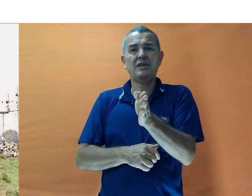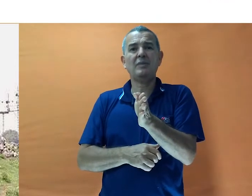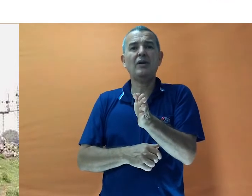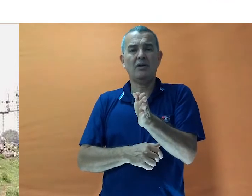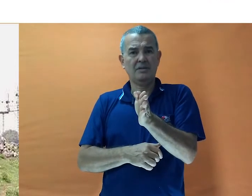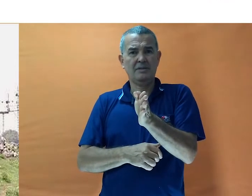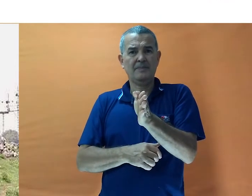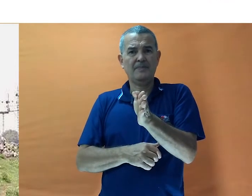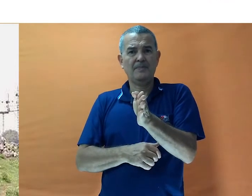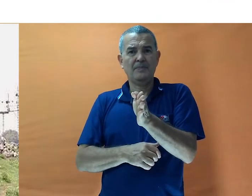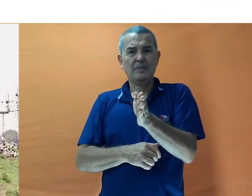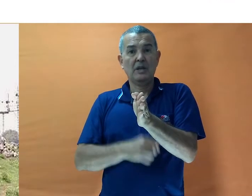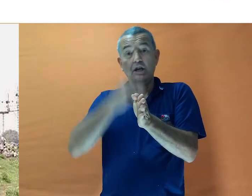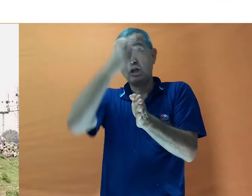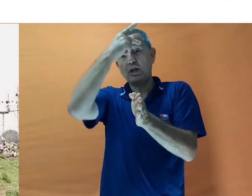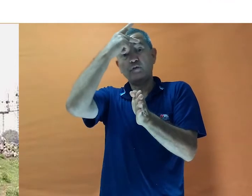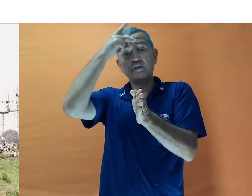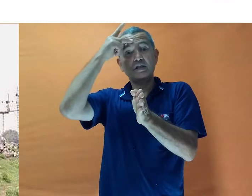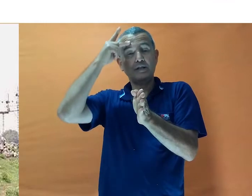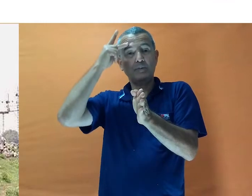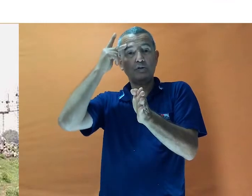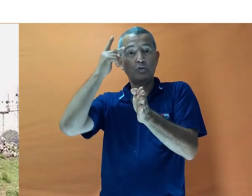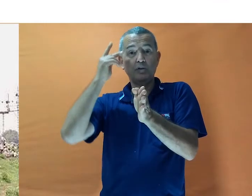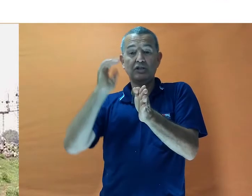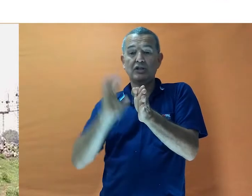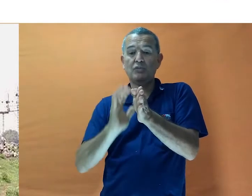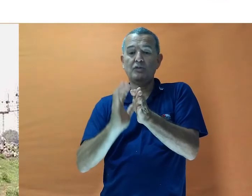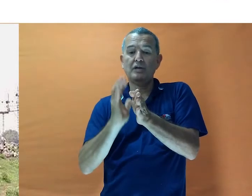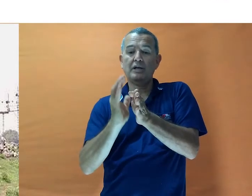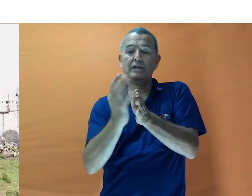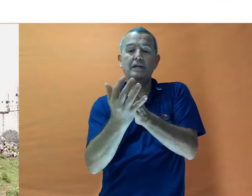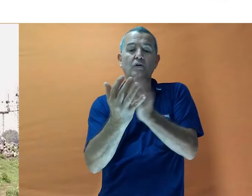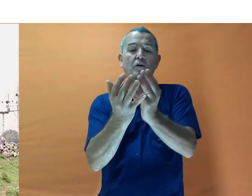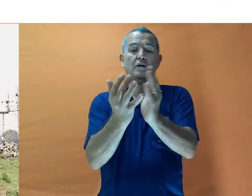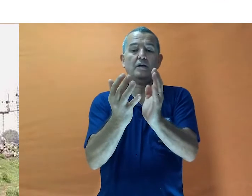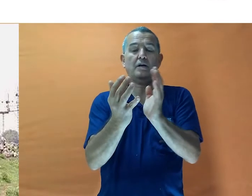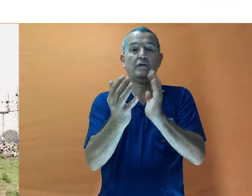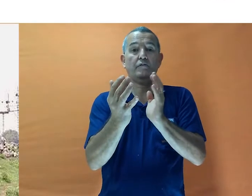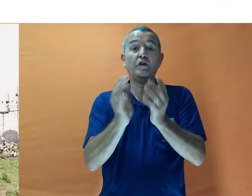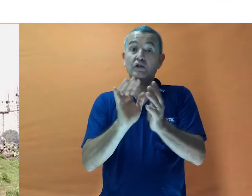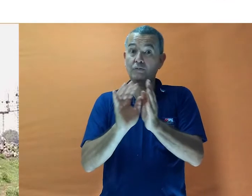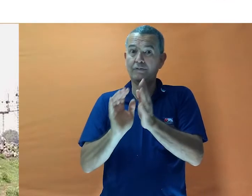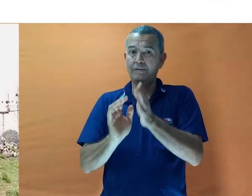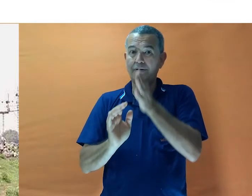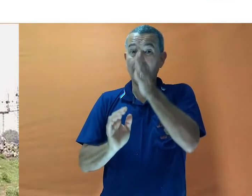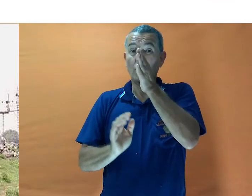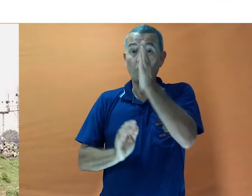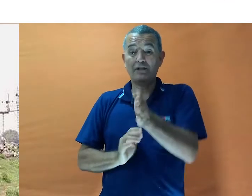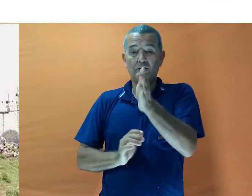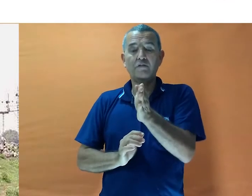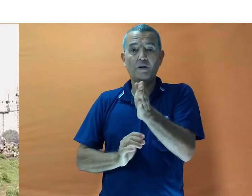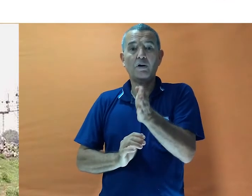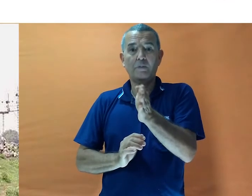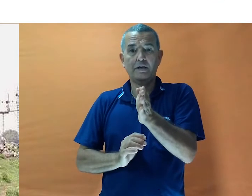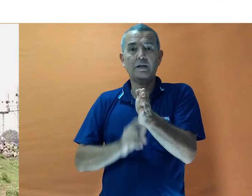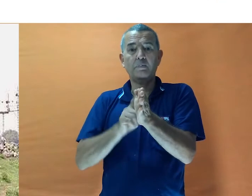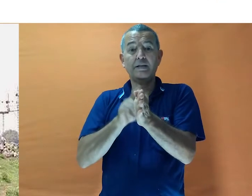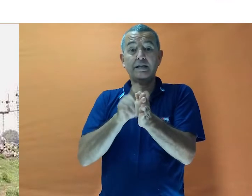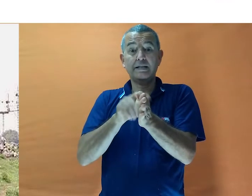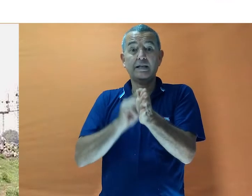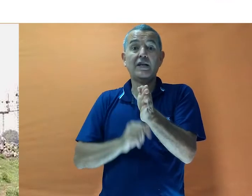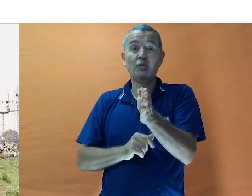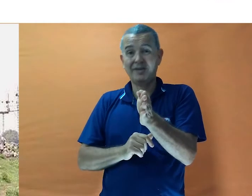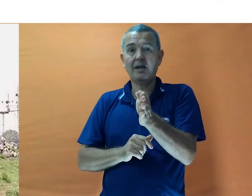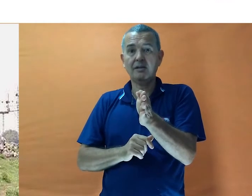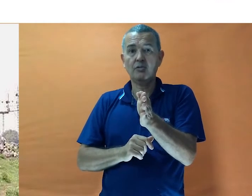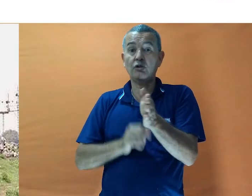aqui fica melhor. E aí eu vou dizer que as pessoas estão aqui, ó, vejam, eu mantive a mão aqui para dizer